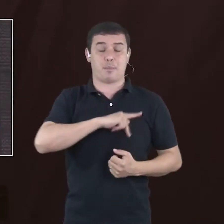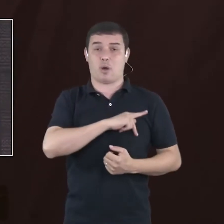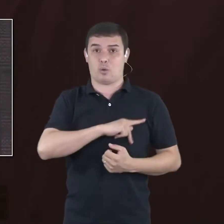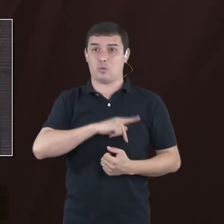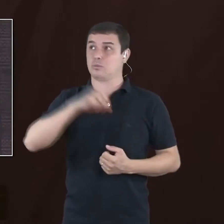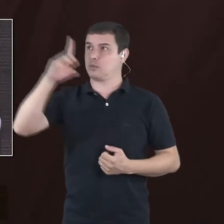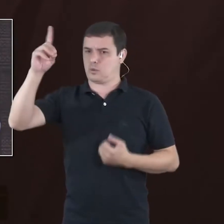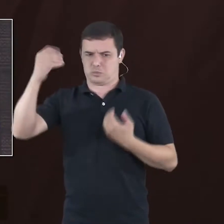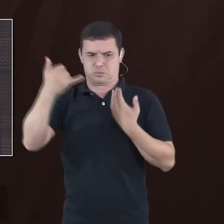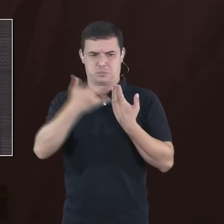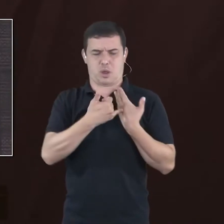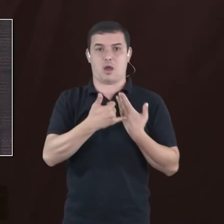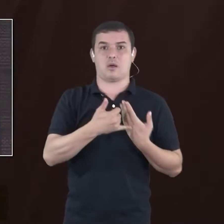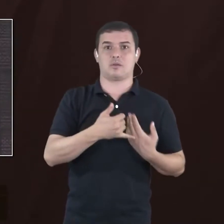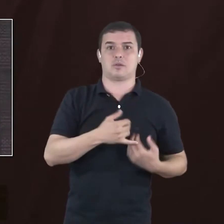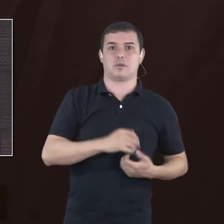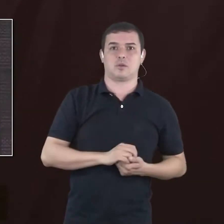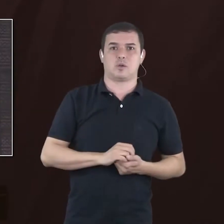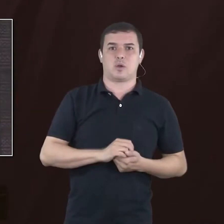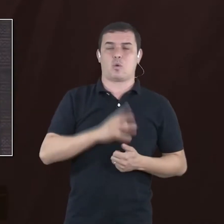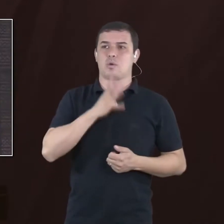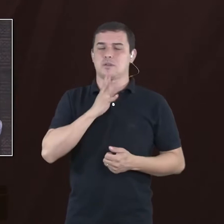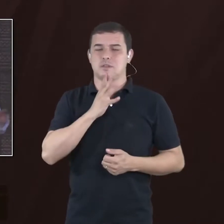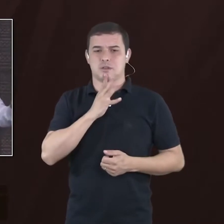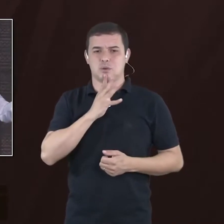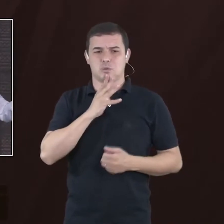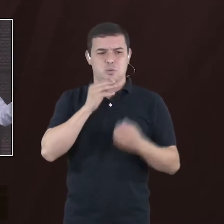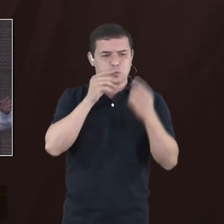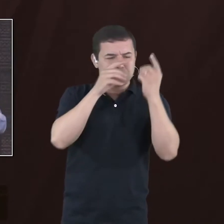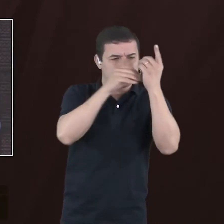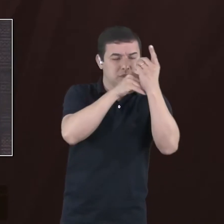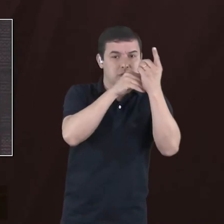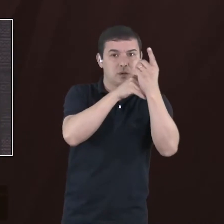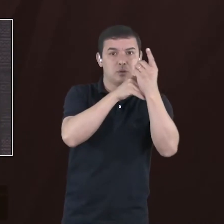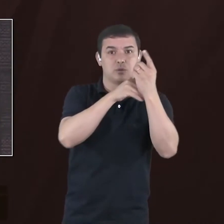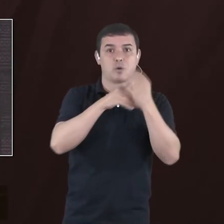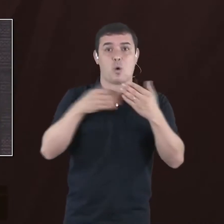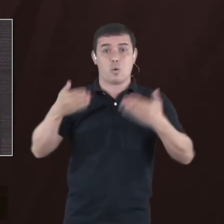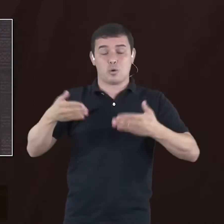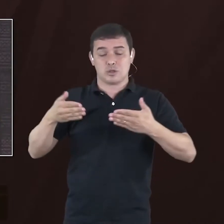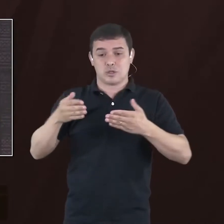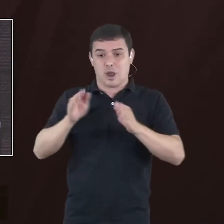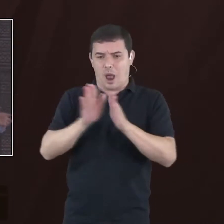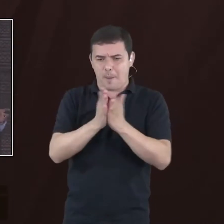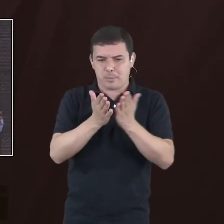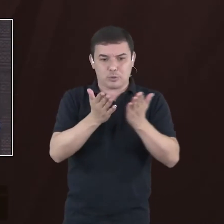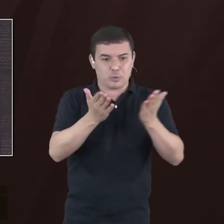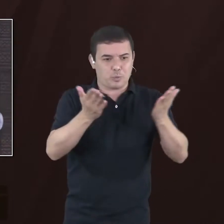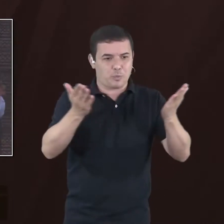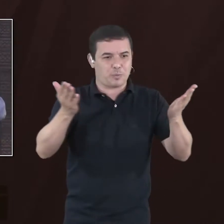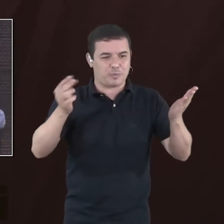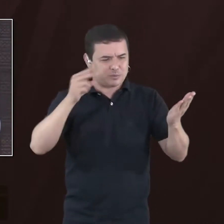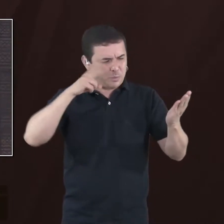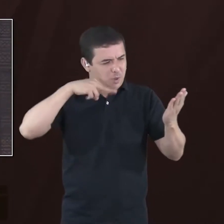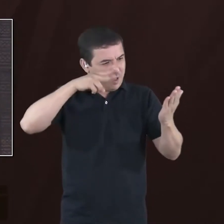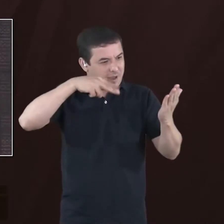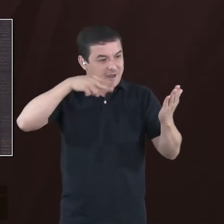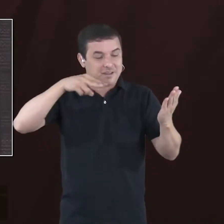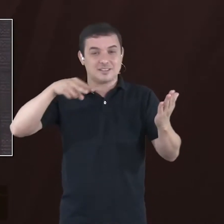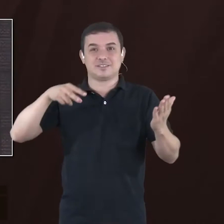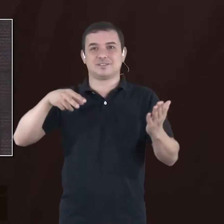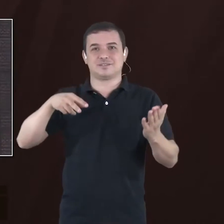revelações, conhecido esses mistérios, queridos irmãos, nós estaríamos no escuro ainda. Mas graças a Deus não estamos no